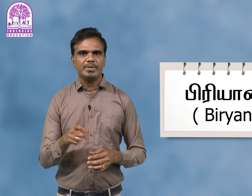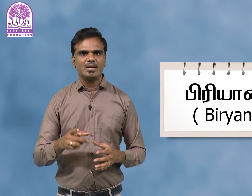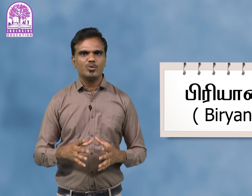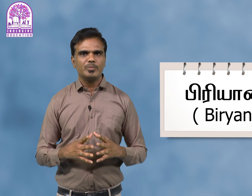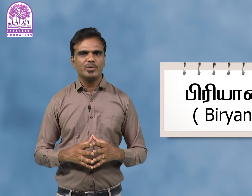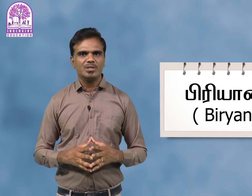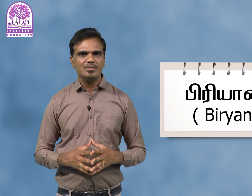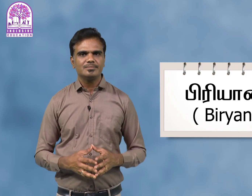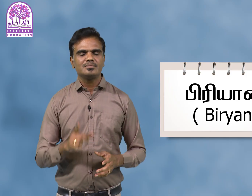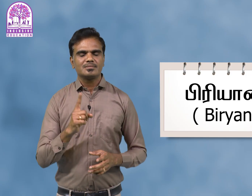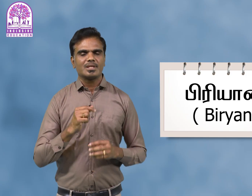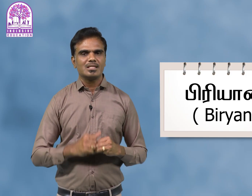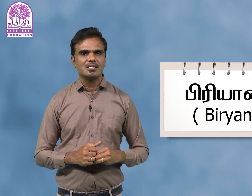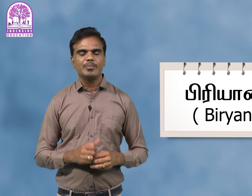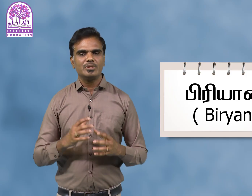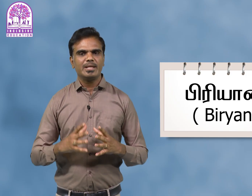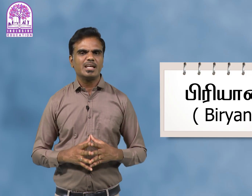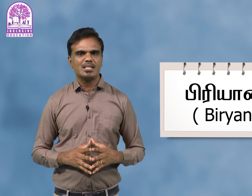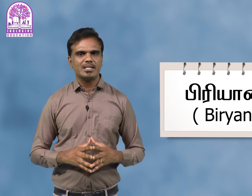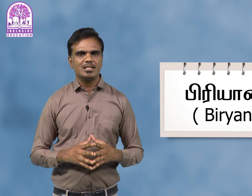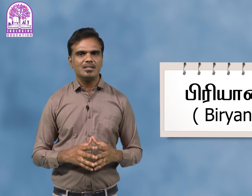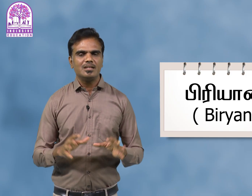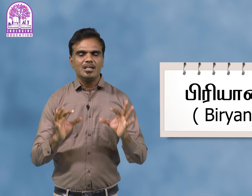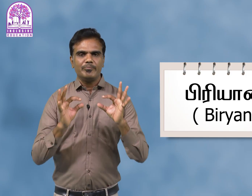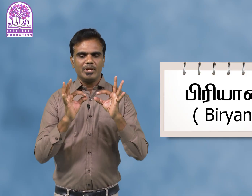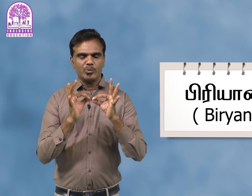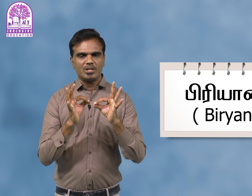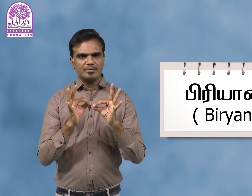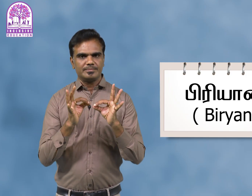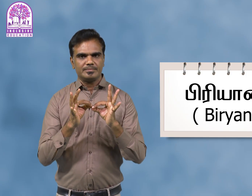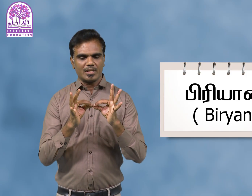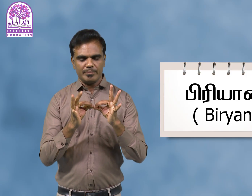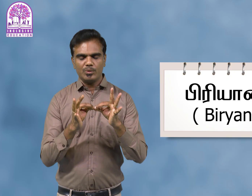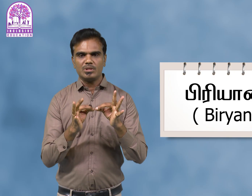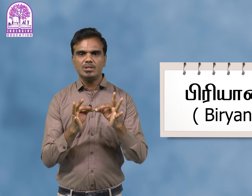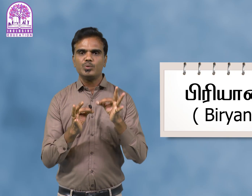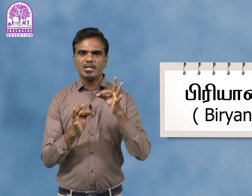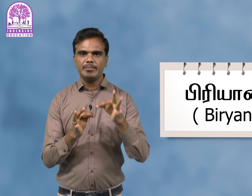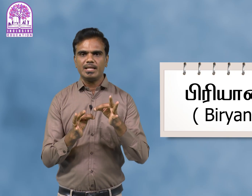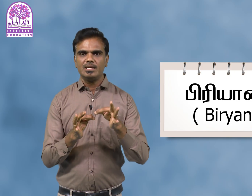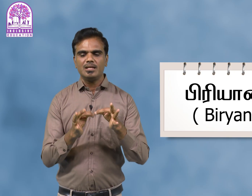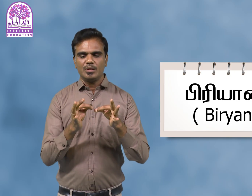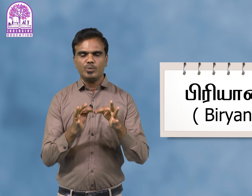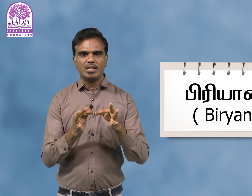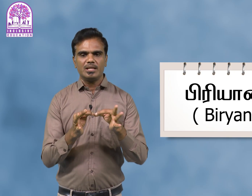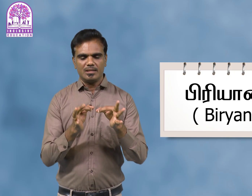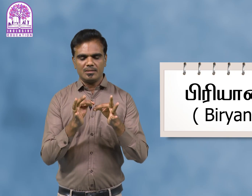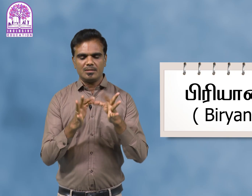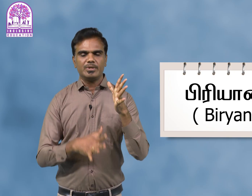பிரியாணி ரொம்ப பிடிக்கும்ல. எஸ். இப்போ வந்து பிரியாணிக்கு என்ன சைன்னா பி போடுங்க. பி கொடுத்து ஒரு கை மேலே ஒரு கை கீழே இப்படி கொண்டு